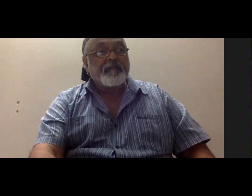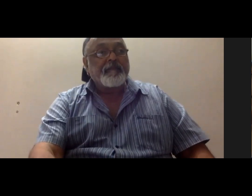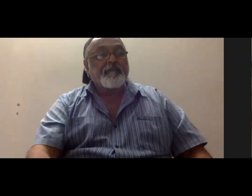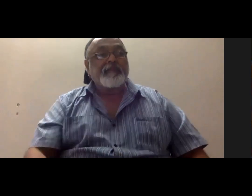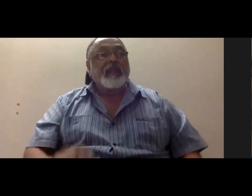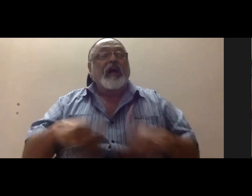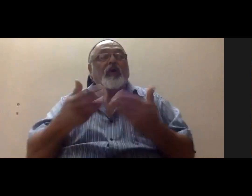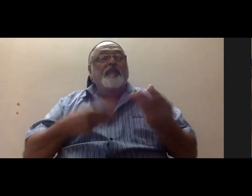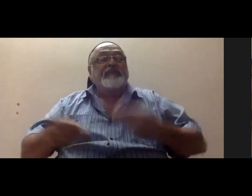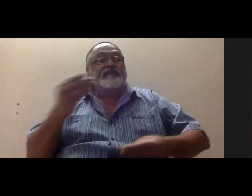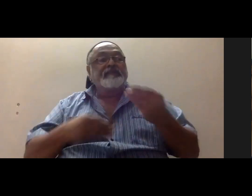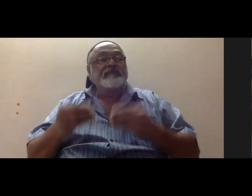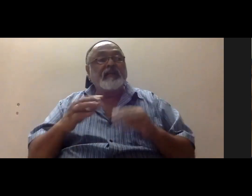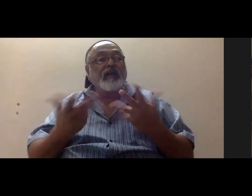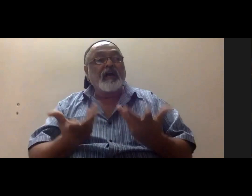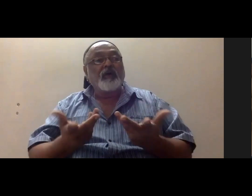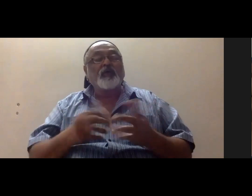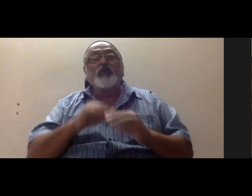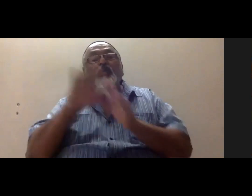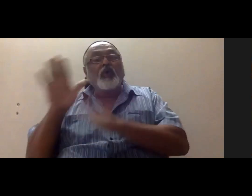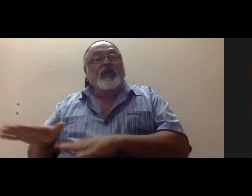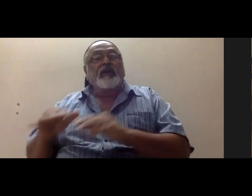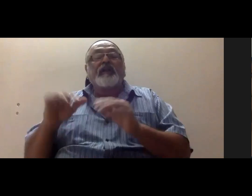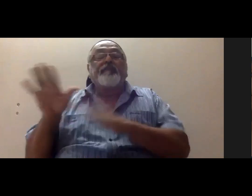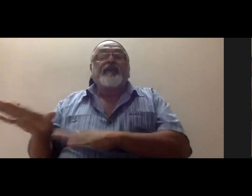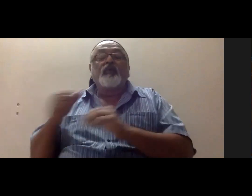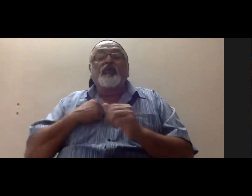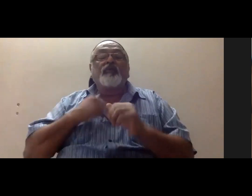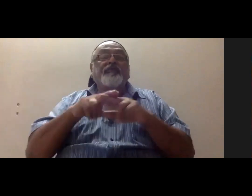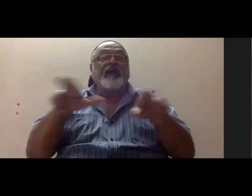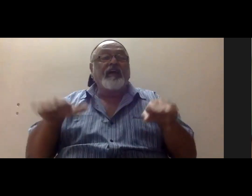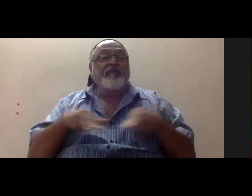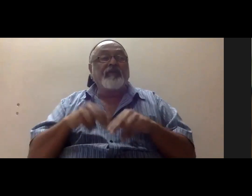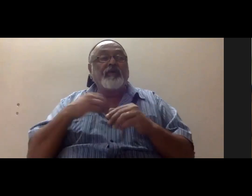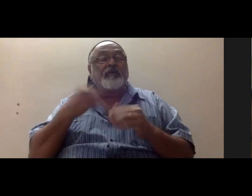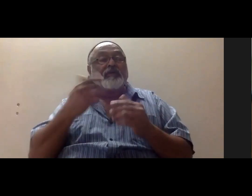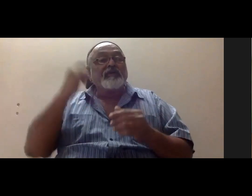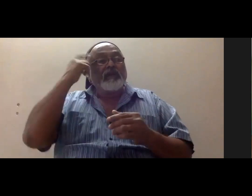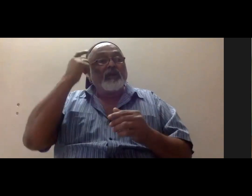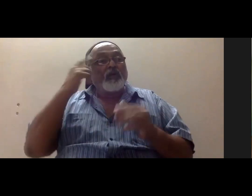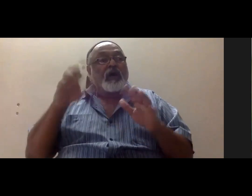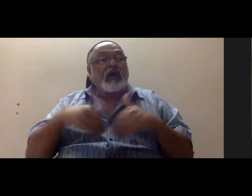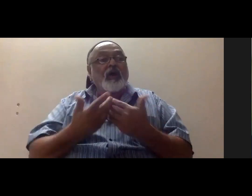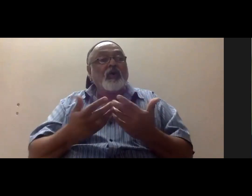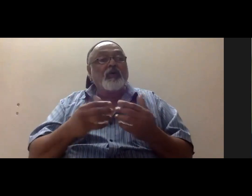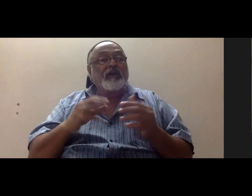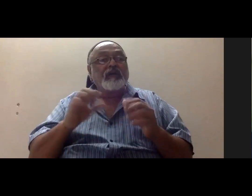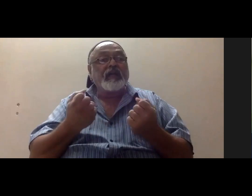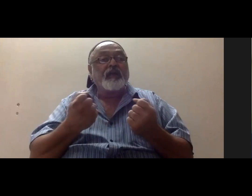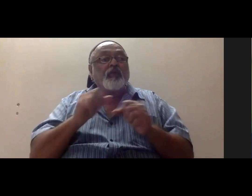घर में अभी टोटली वी वर डिपेंडेंट विद आवर फैमिली, तो हम सोच रहे थे कि क्या करें जो घर में बैठ के हम कर